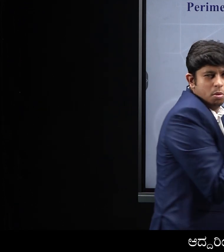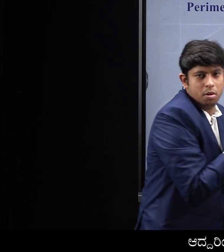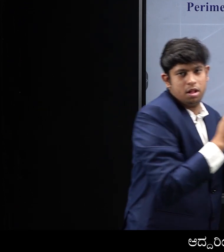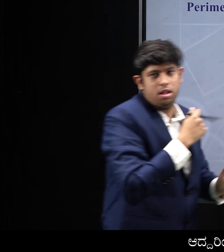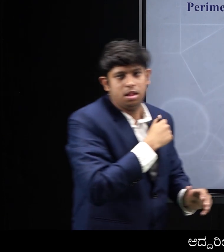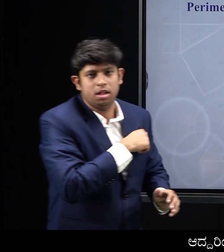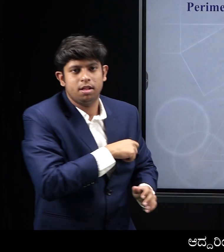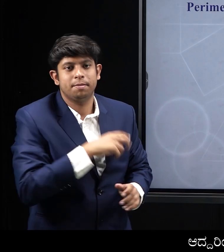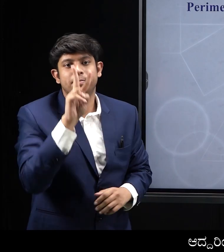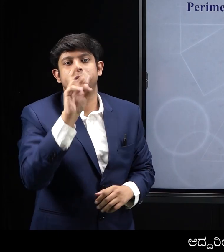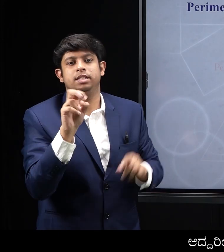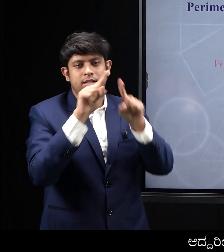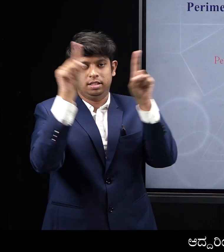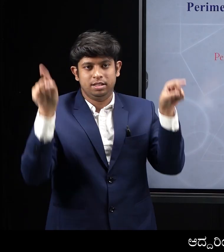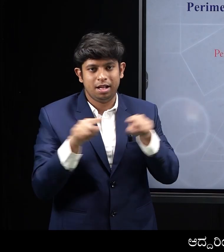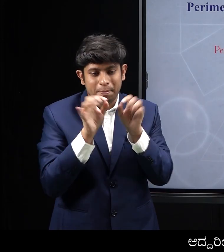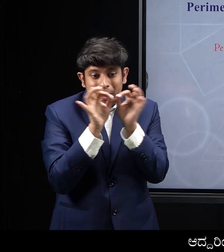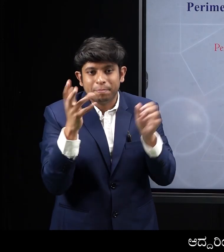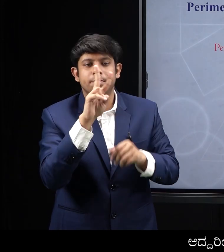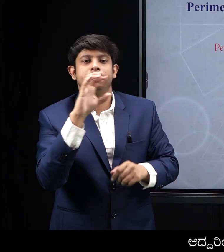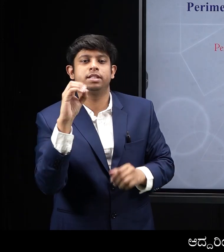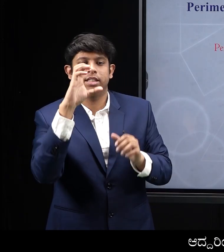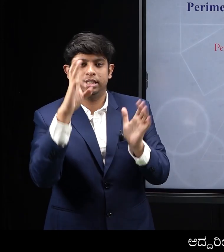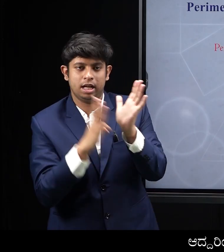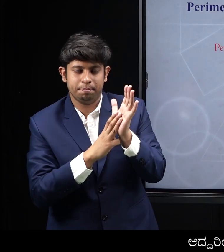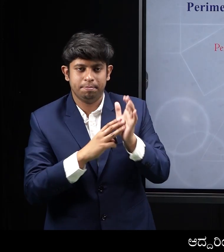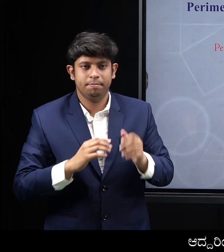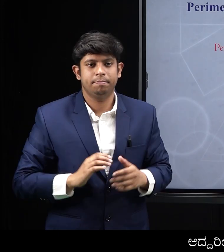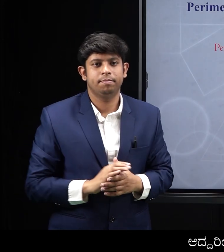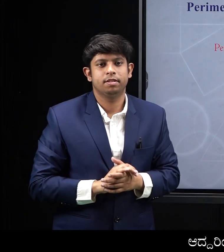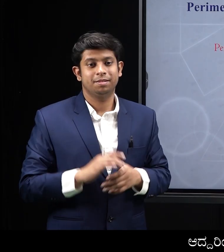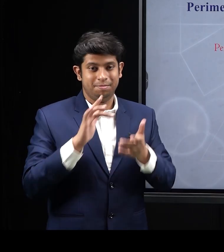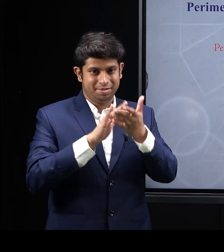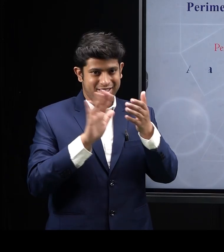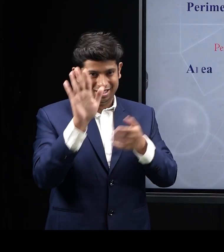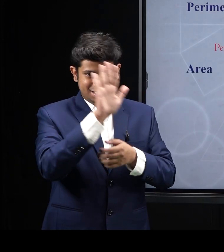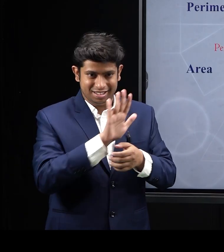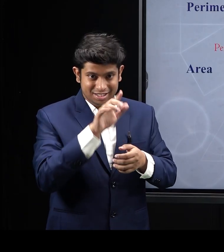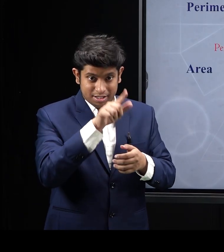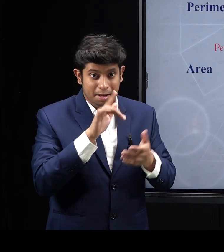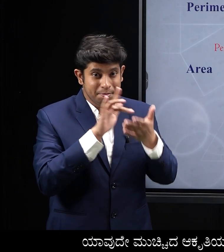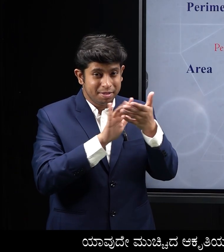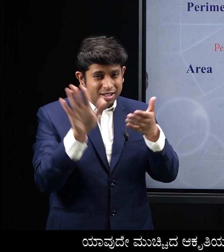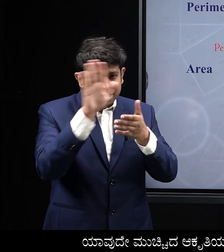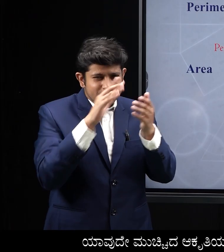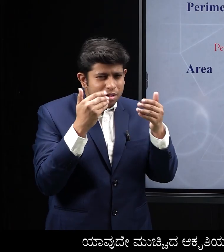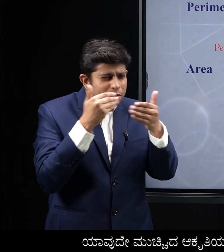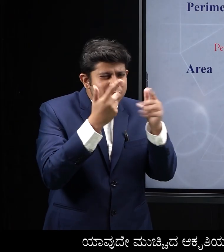ಆದ್ದರಿಂದ ಆಯತದ ಪರಿಧಿ 20 ಸೆಂ. ಪ್ರದೇಶ. ಯಾವುದೇ ಮುಚ್ಚಿದ